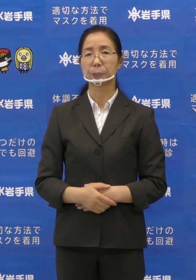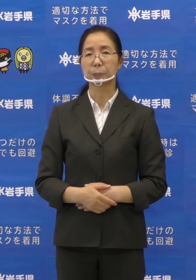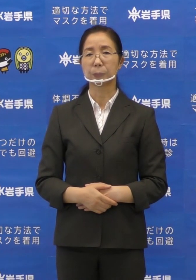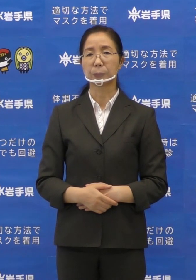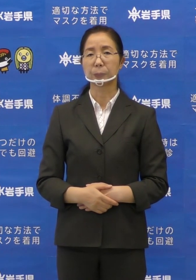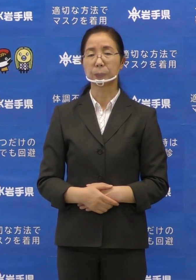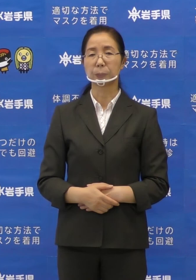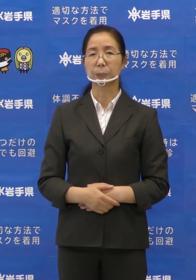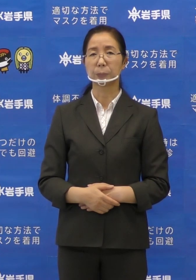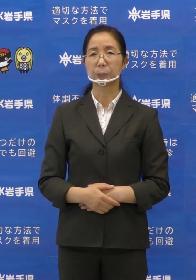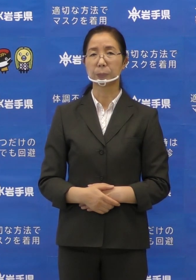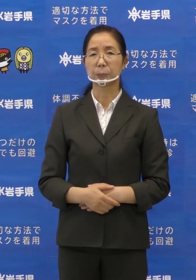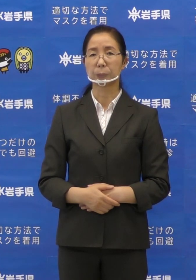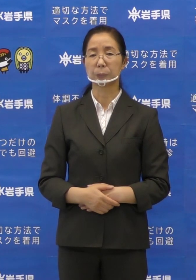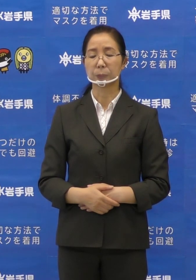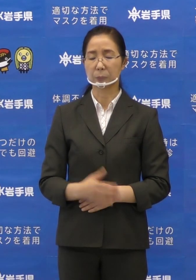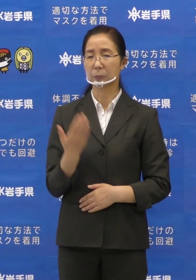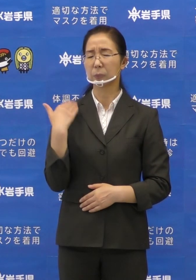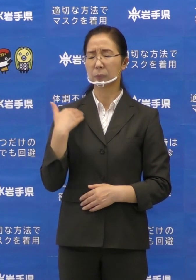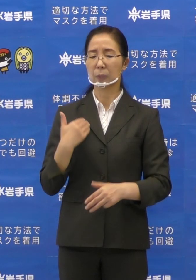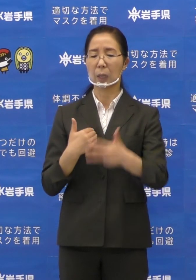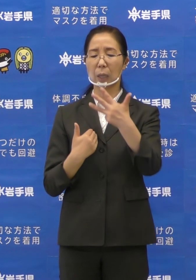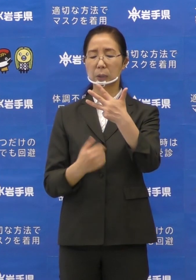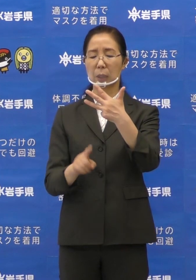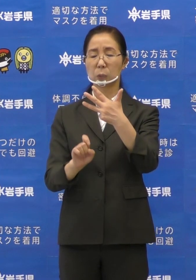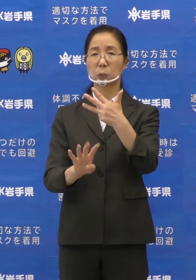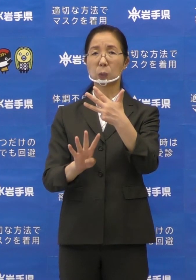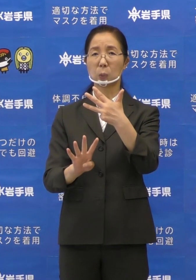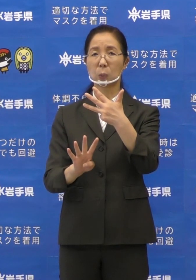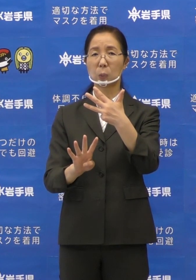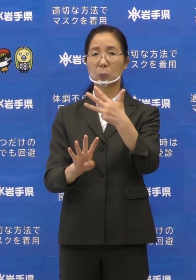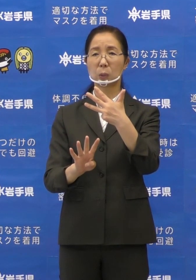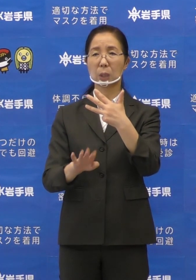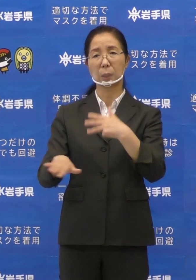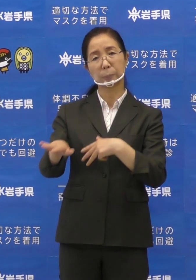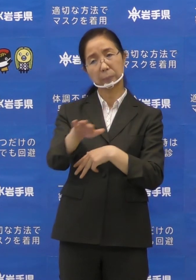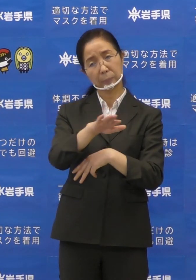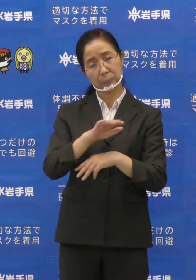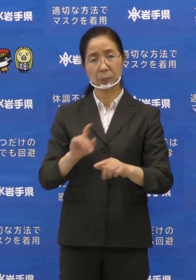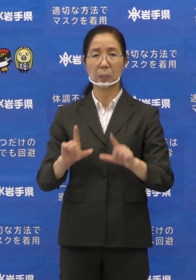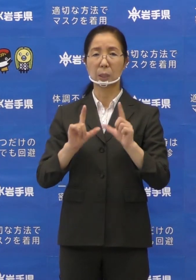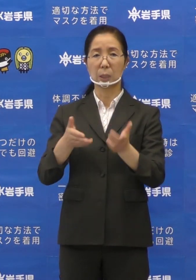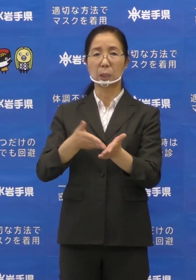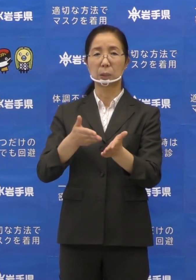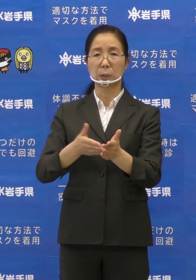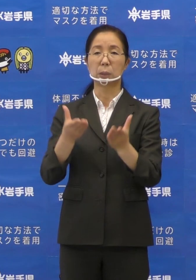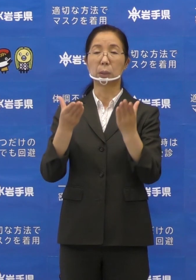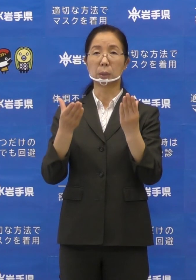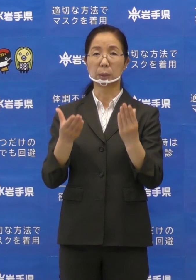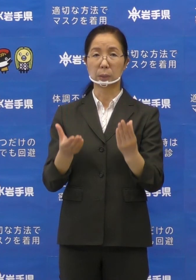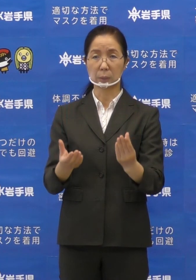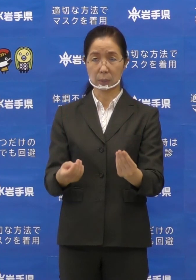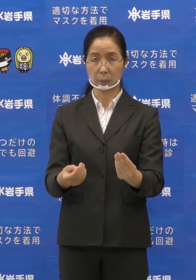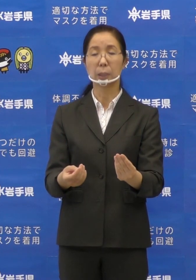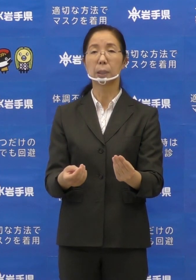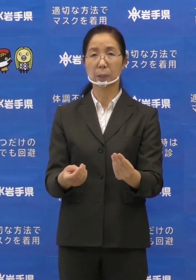まあ、これは8月14日の記者発表で関係者の皆さんが話していましたけれども、あの